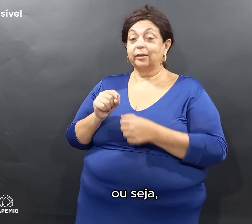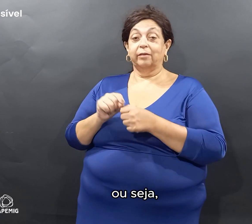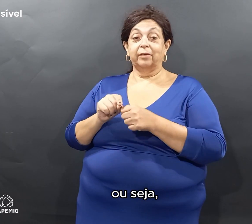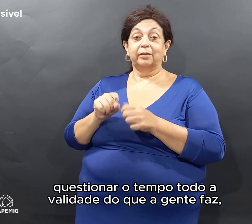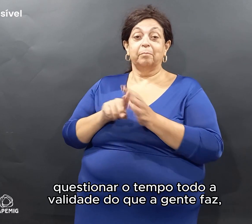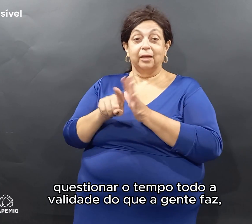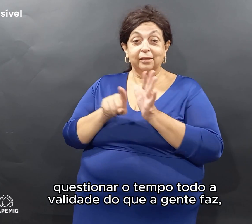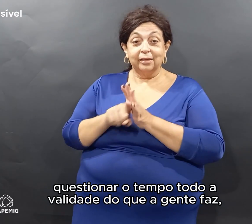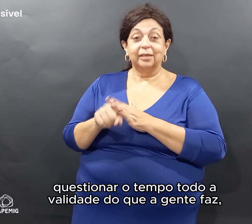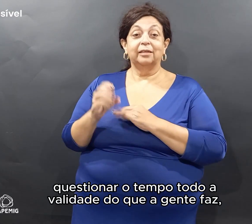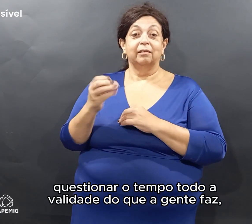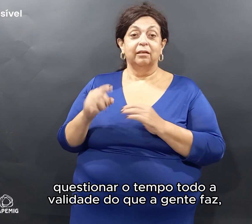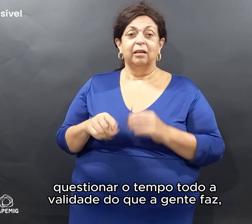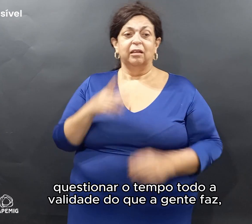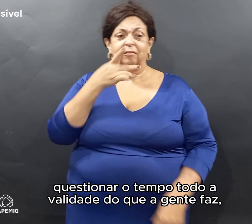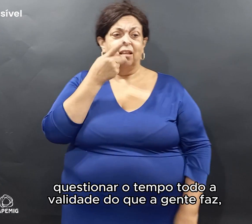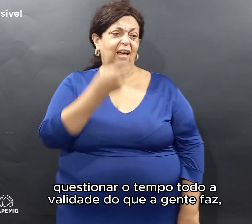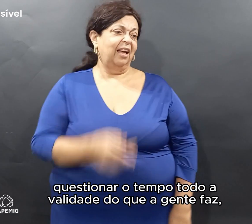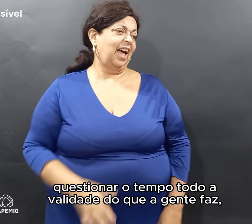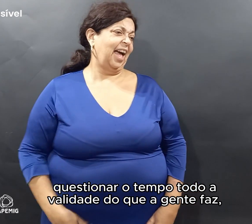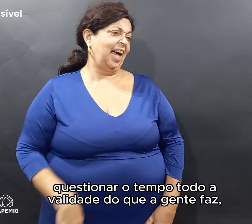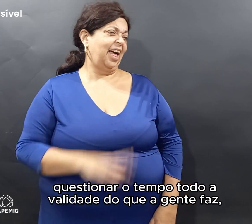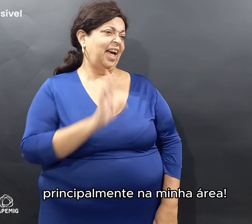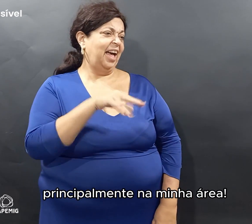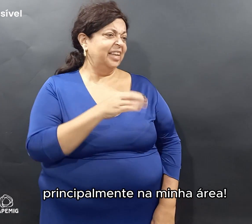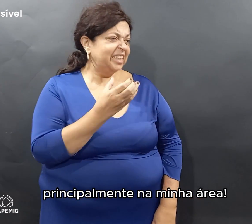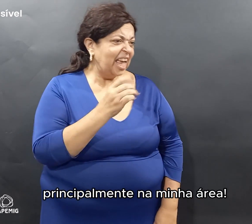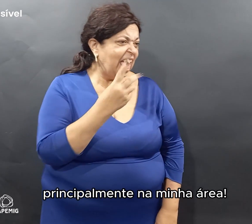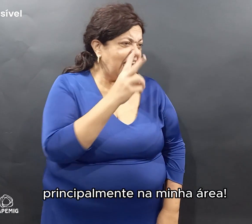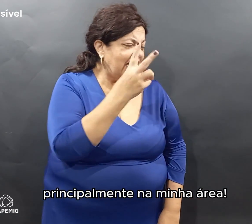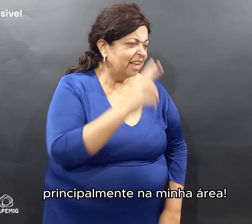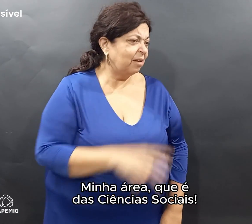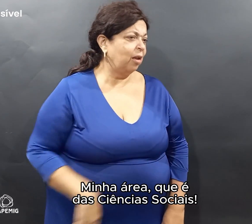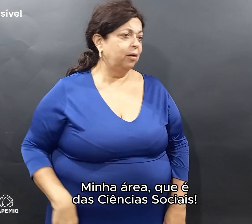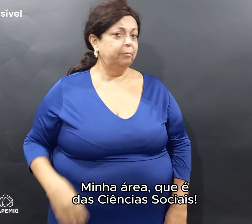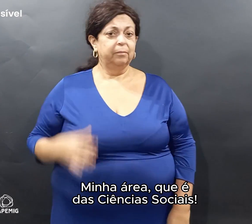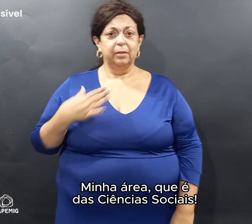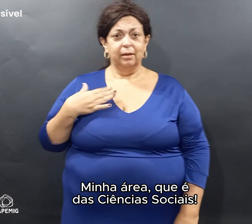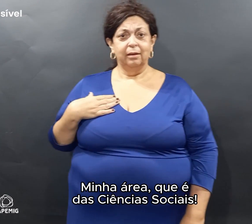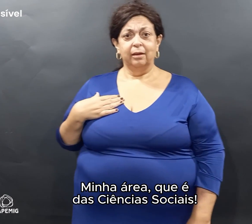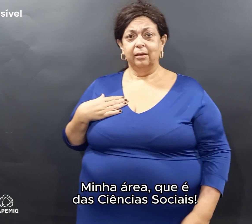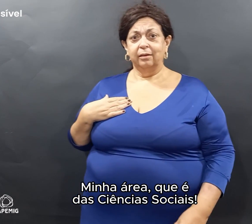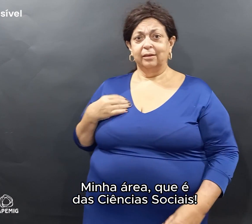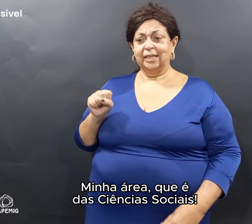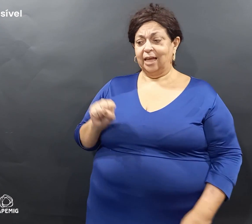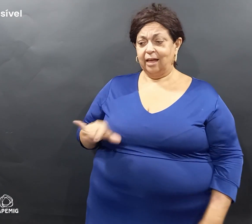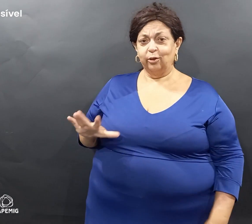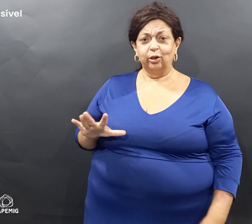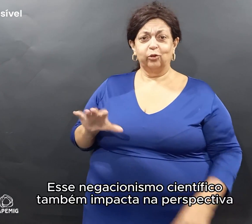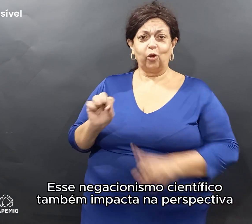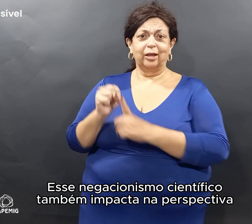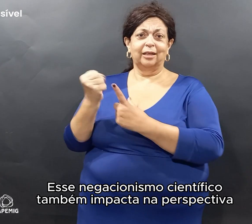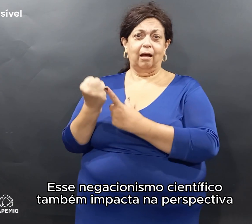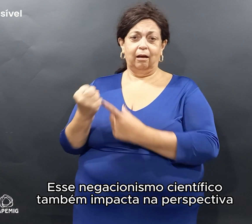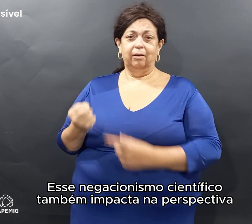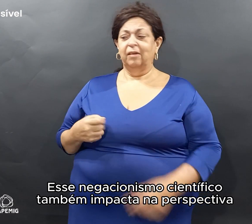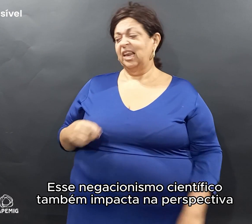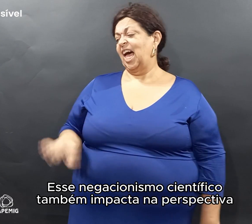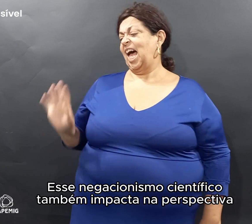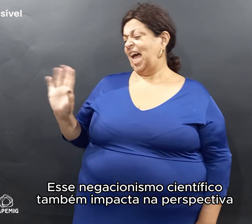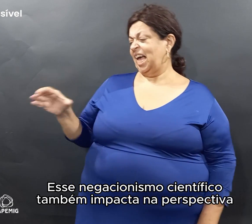Ou seja, questionar o tempo todo a validade do que a gente faz, principalmente na minha área que é das ciências sociais. Esse